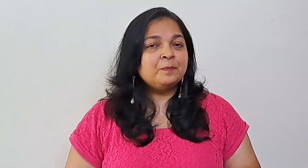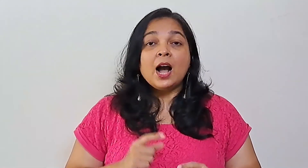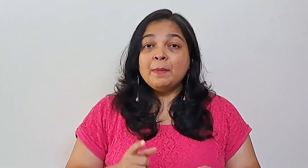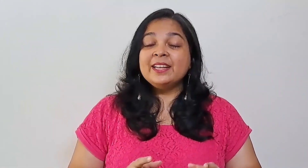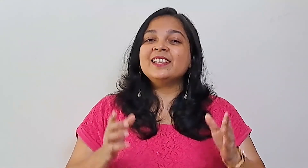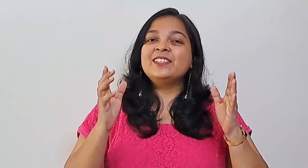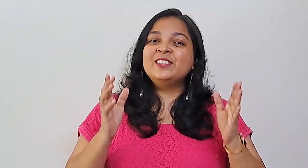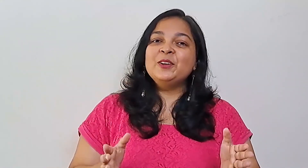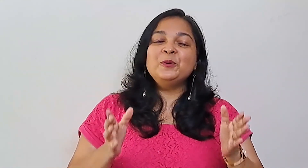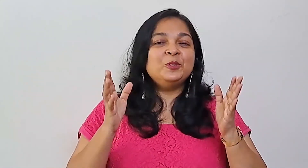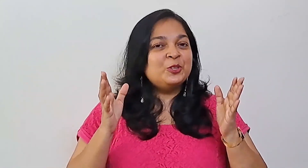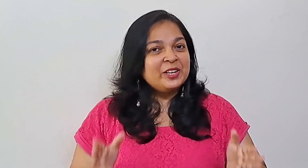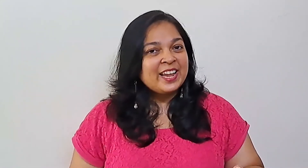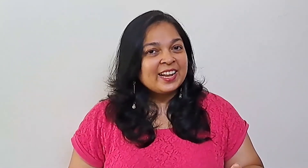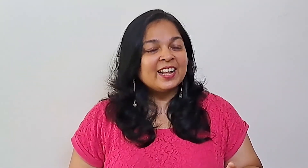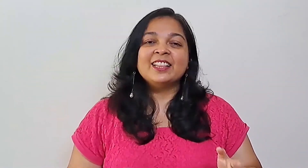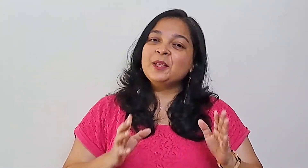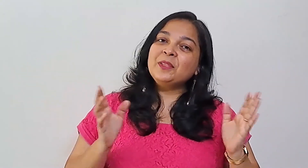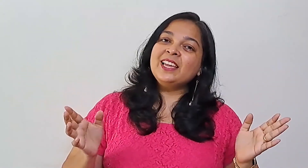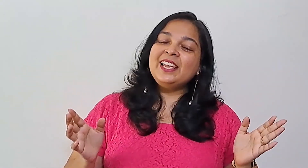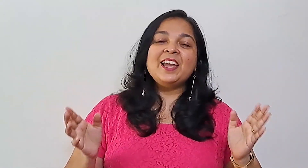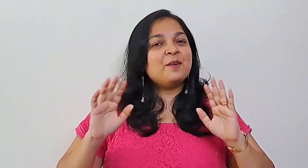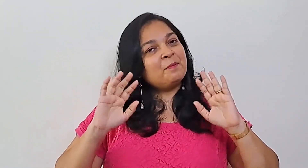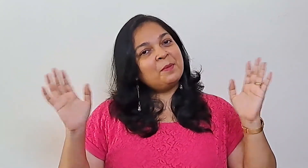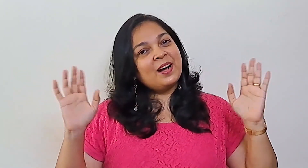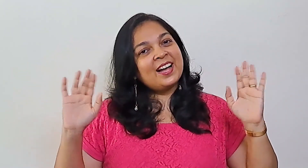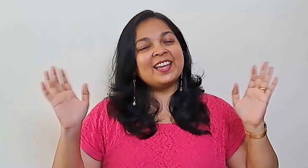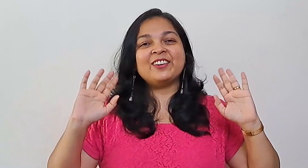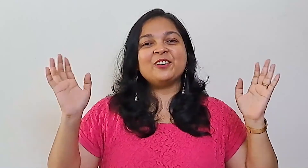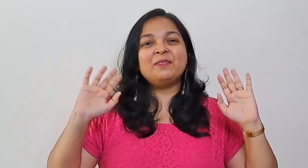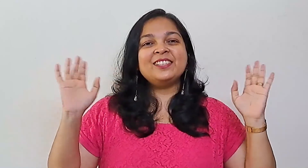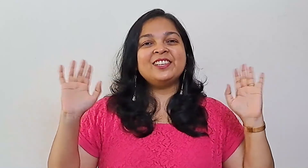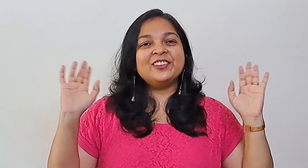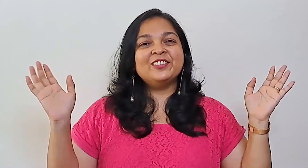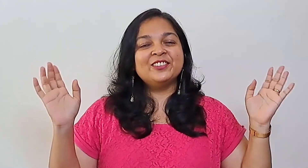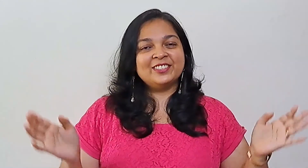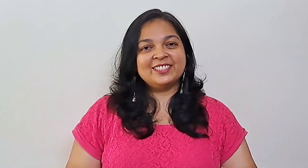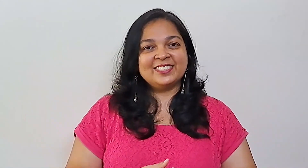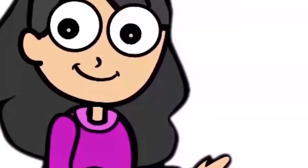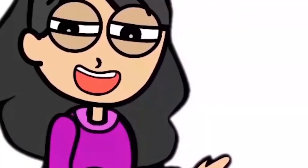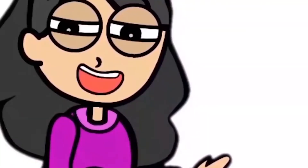ਐਤਵਾਰ ਆਪਾਂ ਸਾਡੇ ਨਾਲ ਜ਼ਰੂਰ ਜੁੜੋ, ਅਤੇ ਉਦੋਂ ਤੱਕ ਲਈ ਬਾਏ ਐਂਡ ਗੋਡ ਬਲੈਸ ਯੂ।